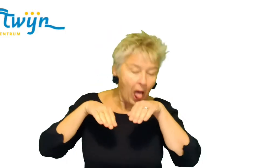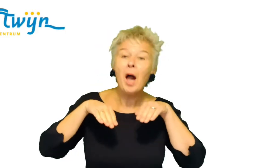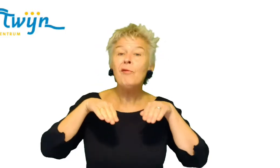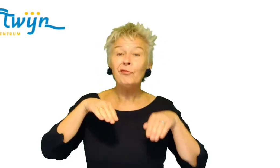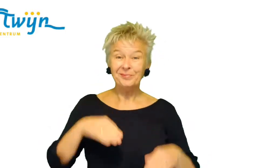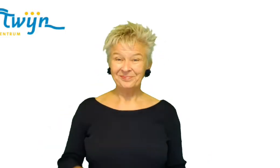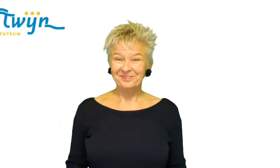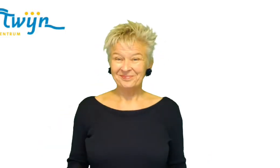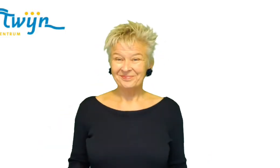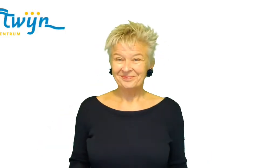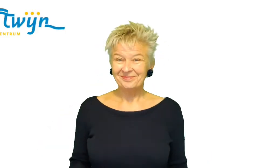af.